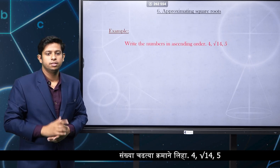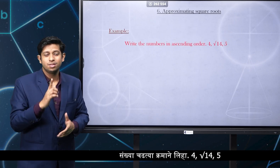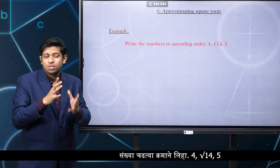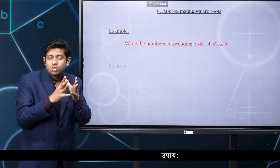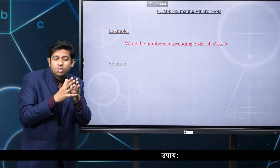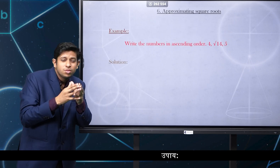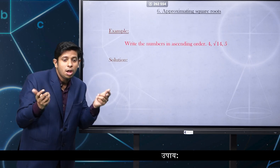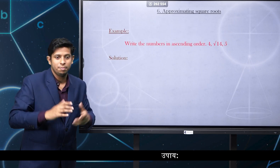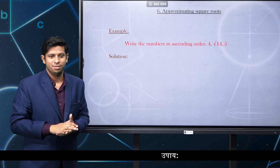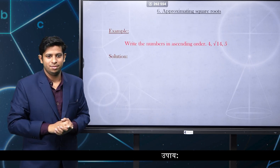उपाय,